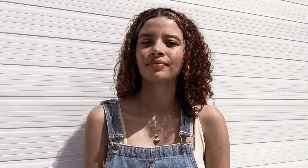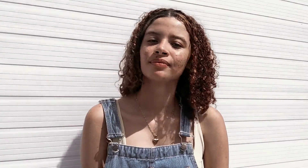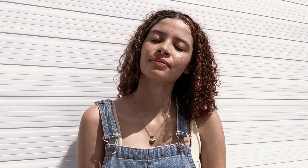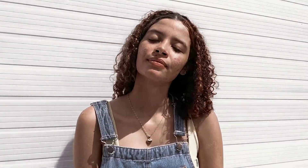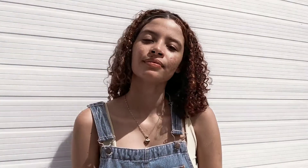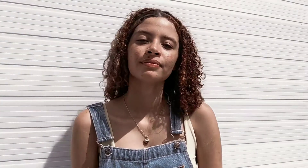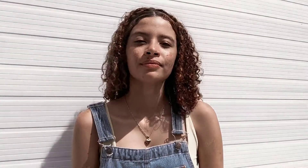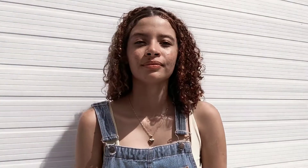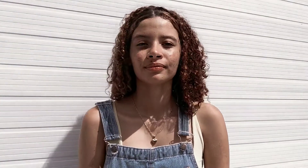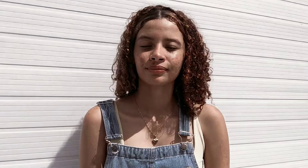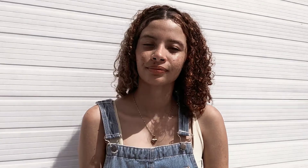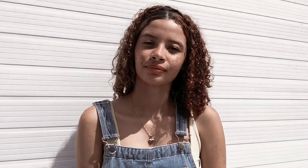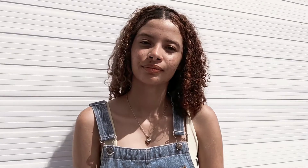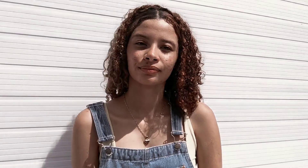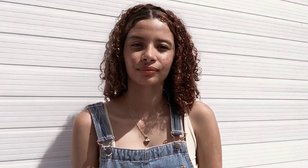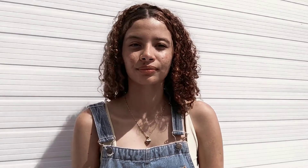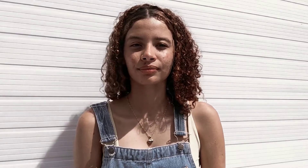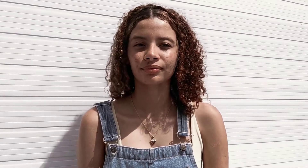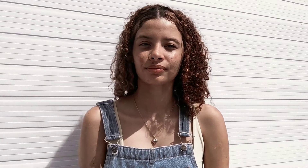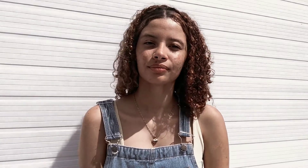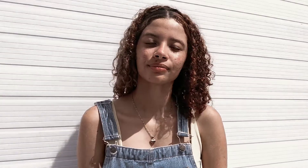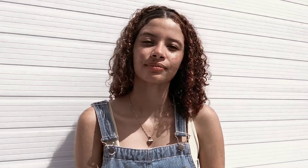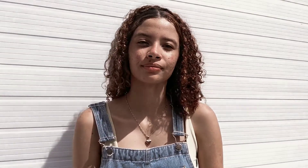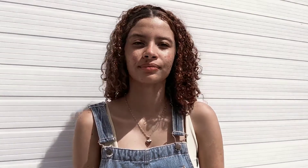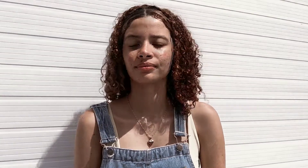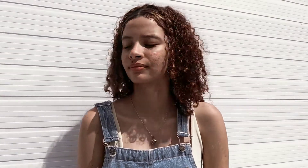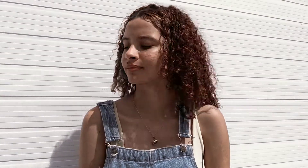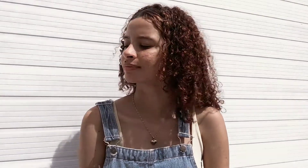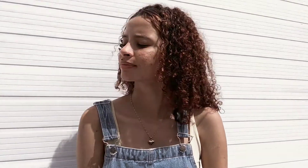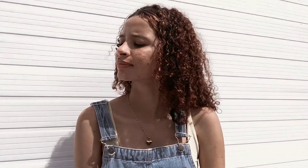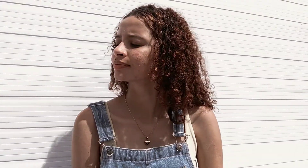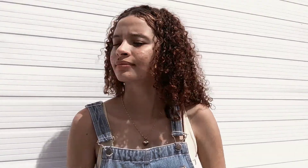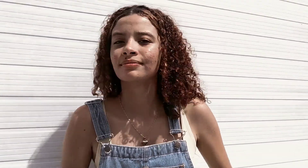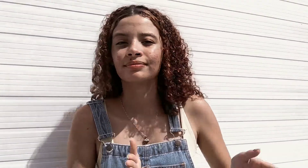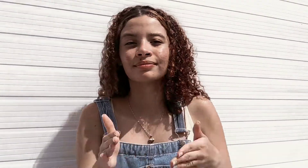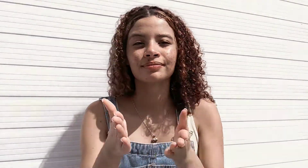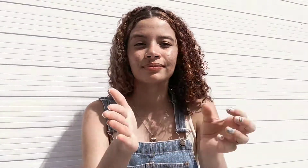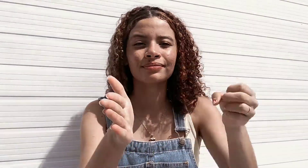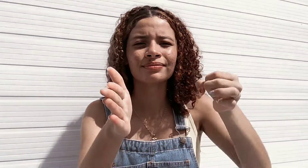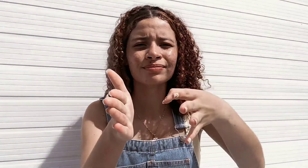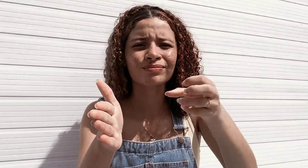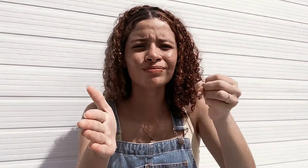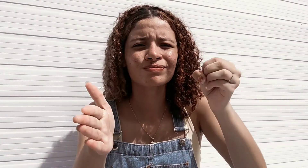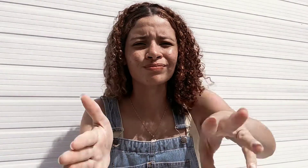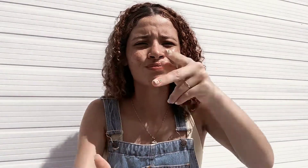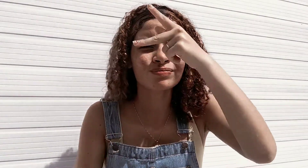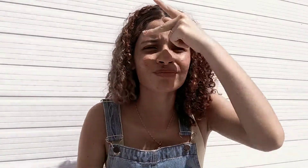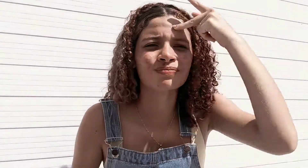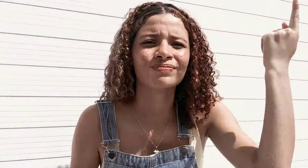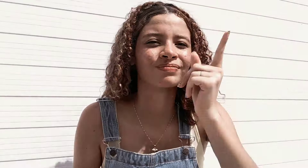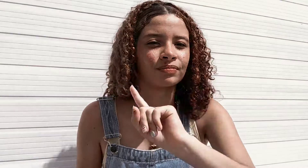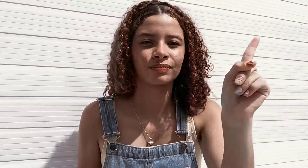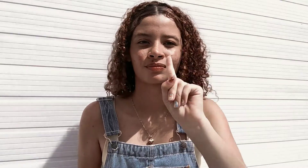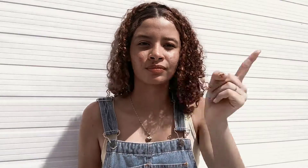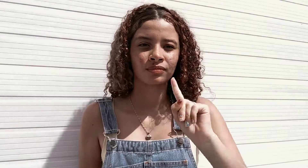te mostrar a força que eu tenho guardado Meu caminho é novo, mas meu povo não